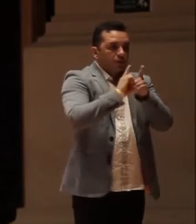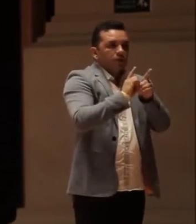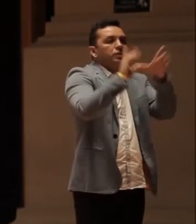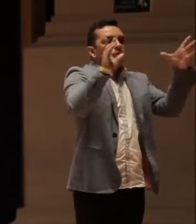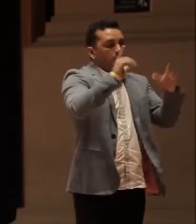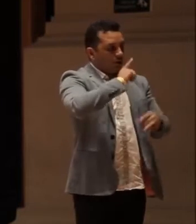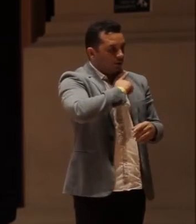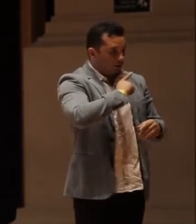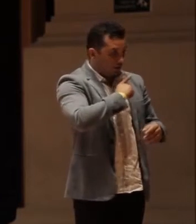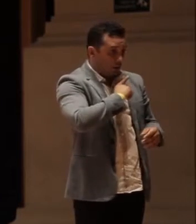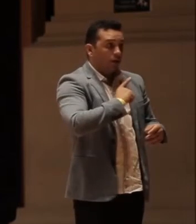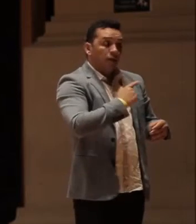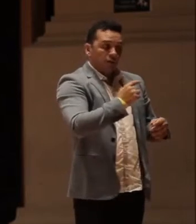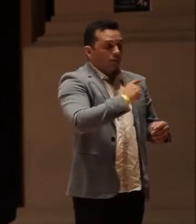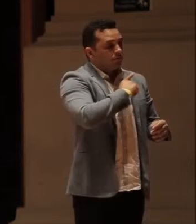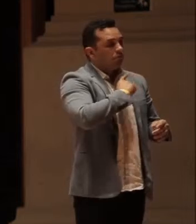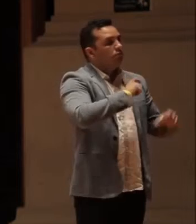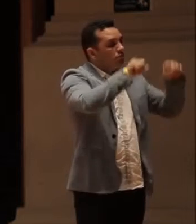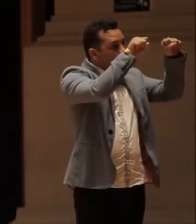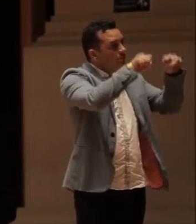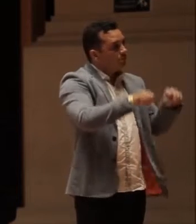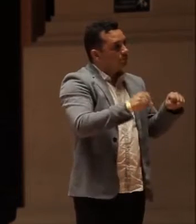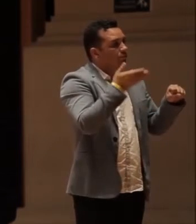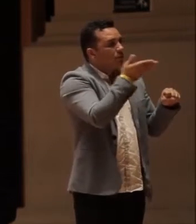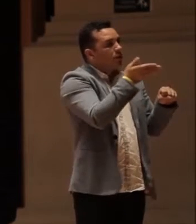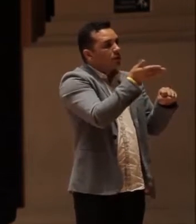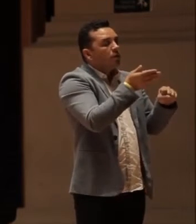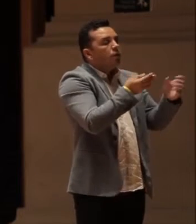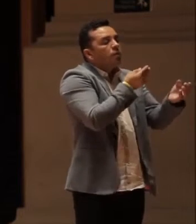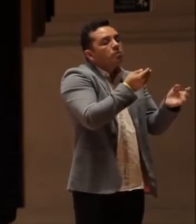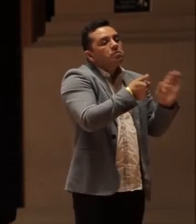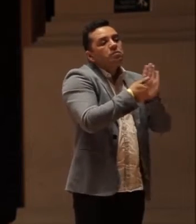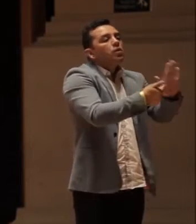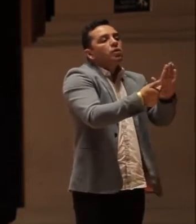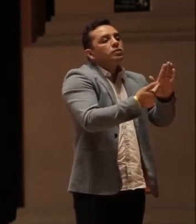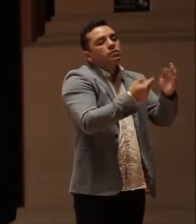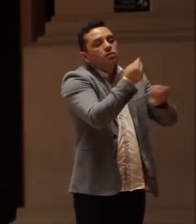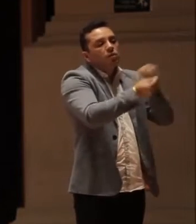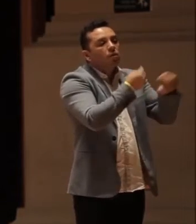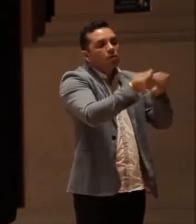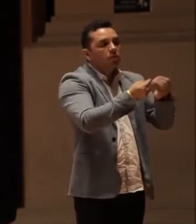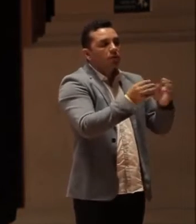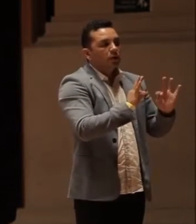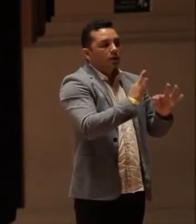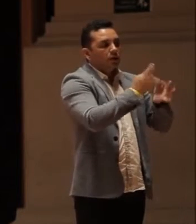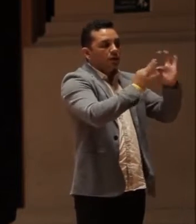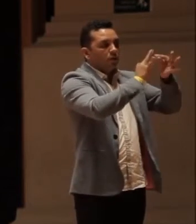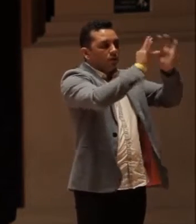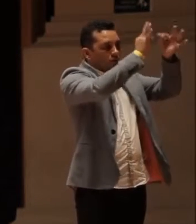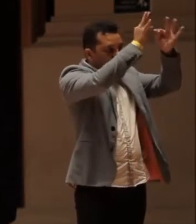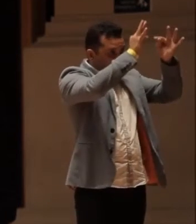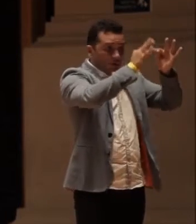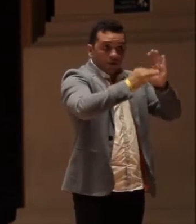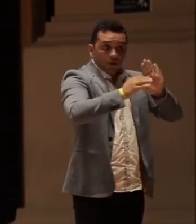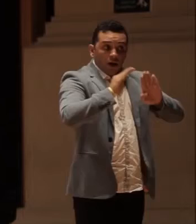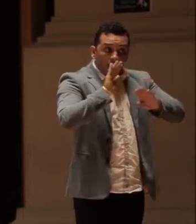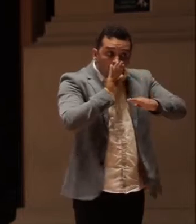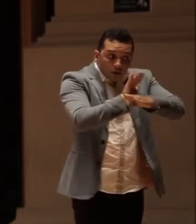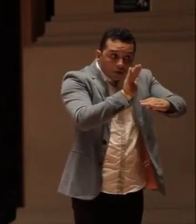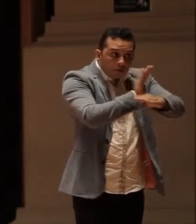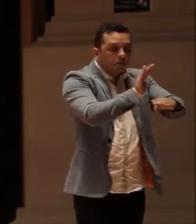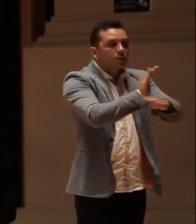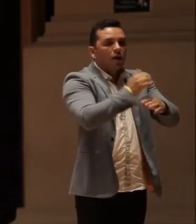O SNIC é um exemplo, entre tantos, de como a tecnologia pode ajudar a reconhecer as